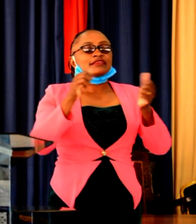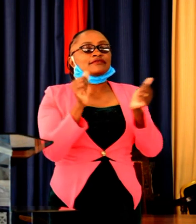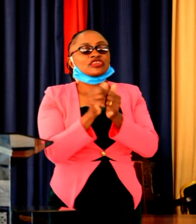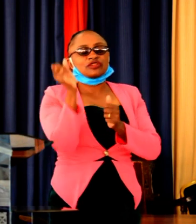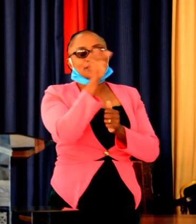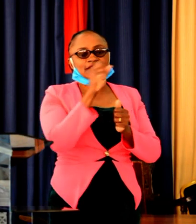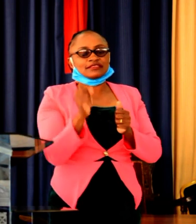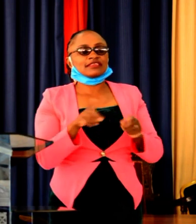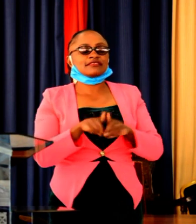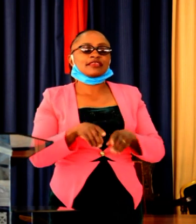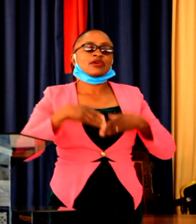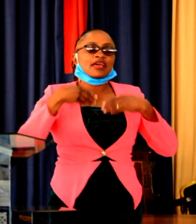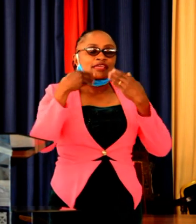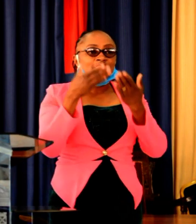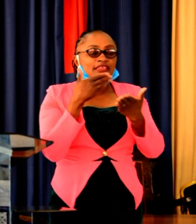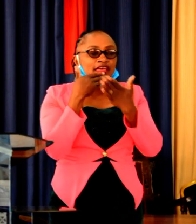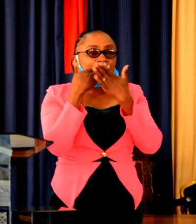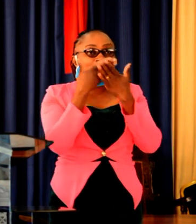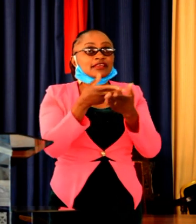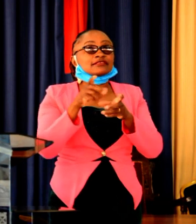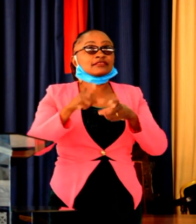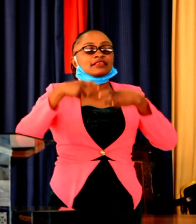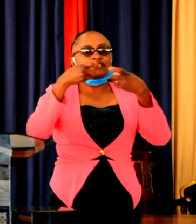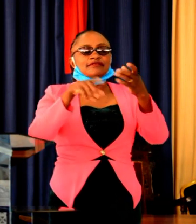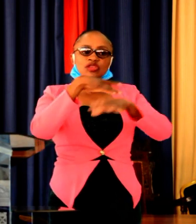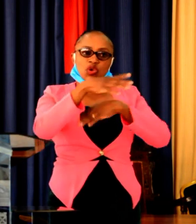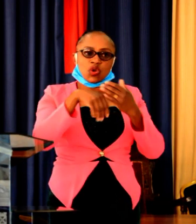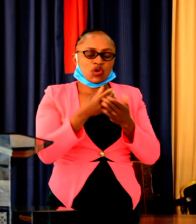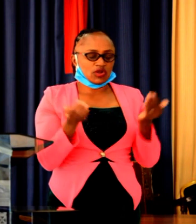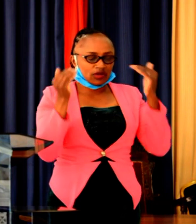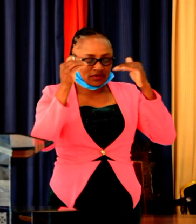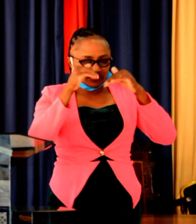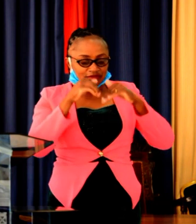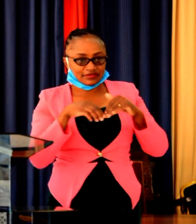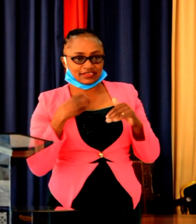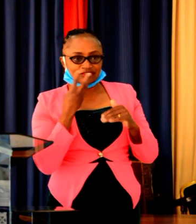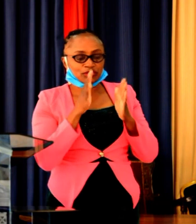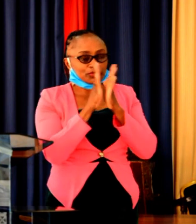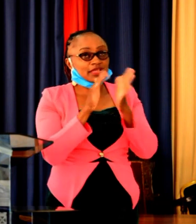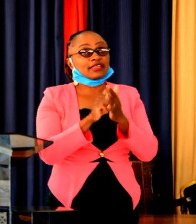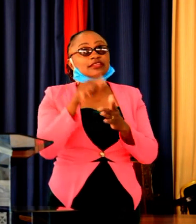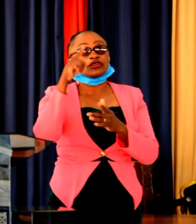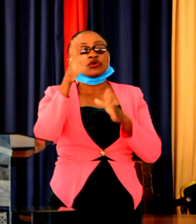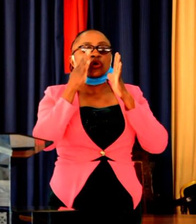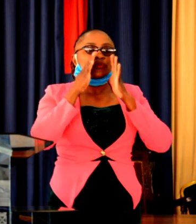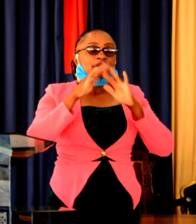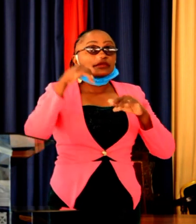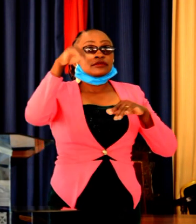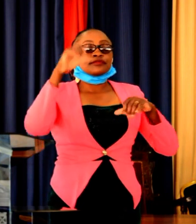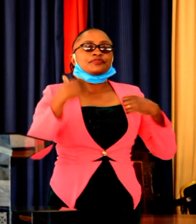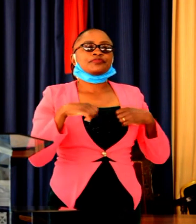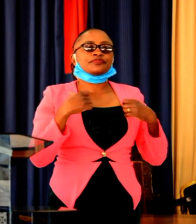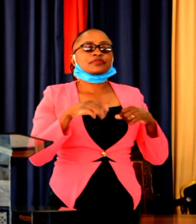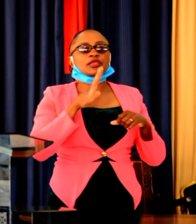thanksgiving, wengine ni matoleo ya kawaida, matoleo ya aina yote. Naomba ukabariki watu wako, ukawaonekanie Mungu